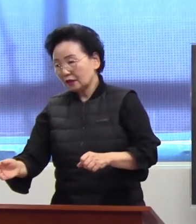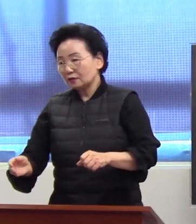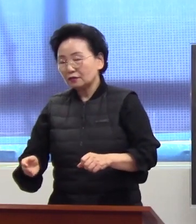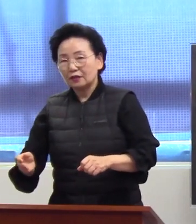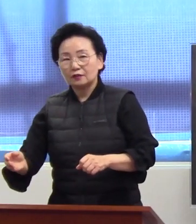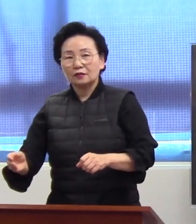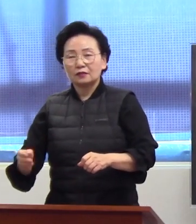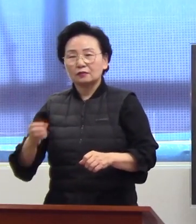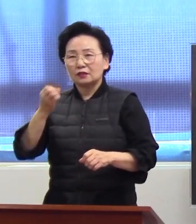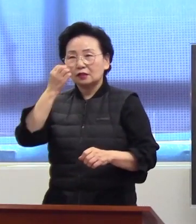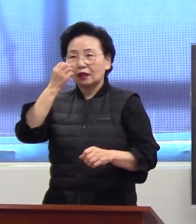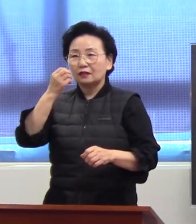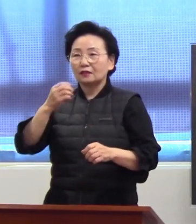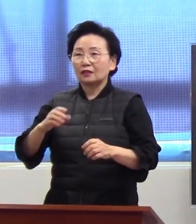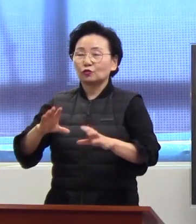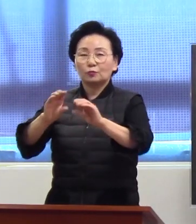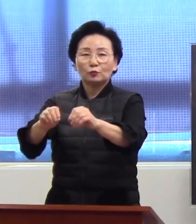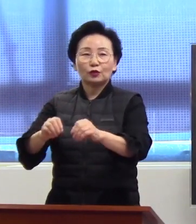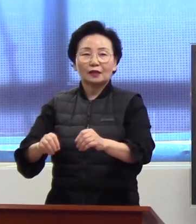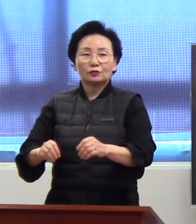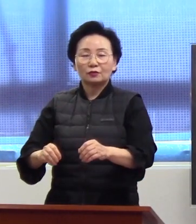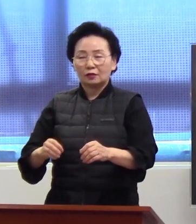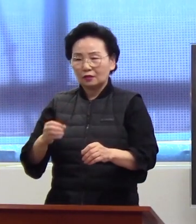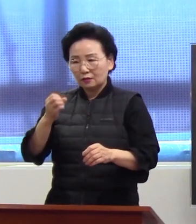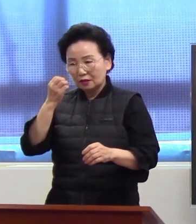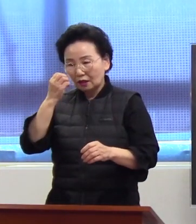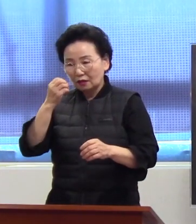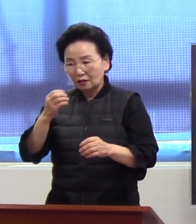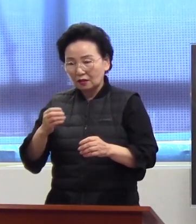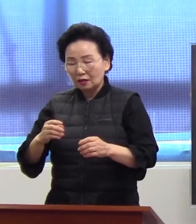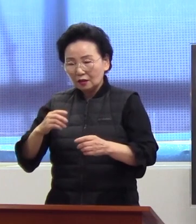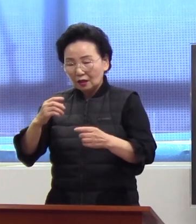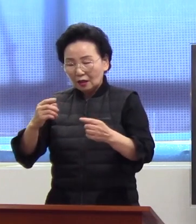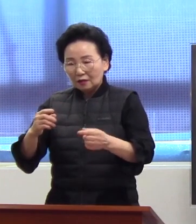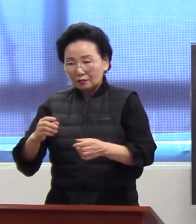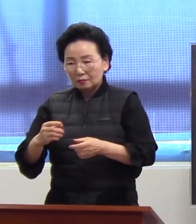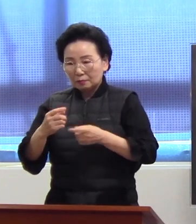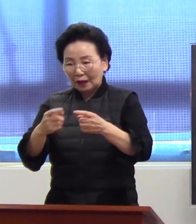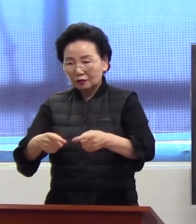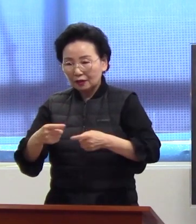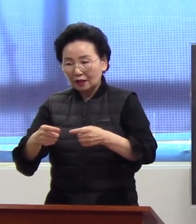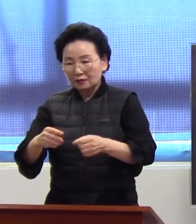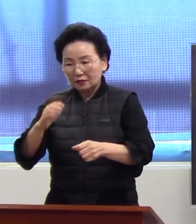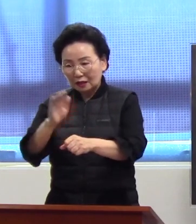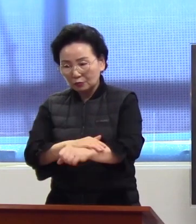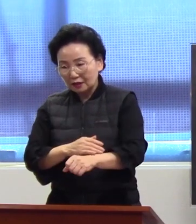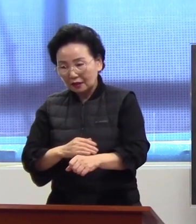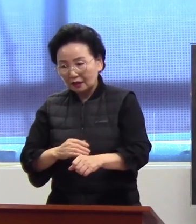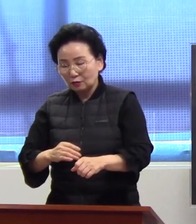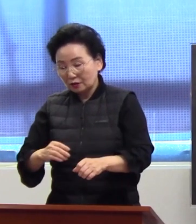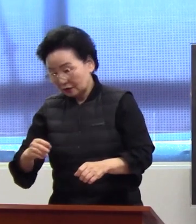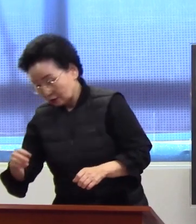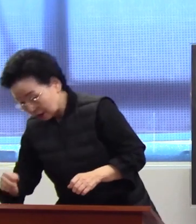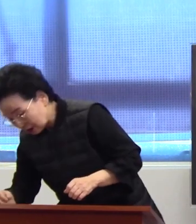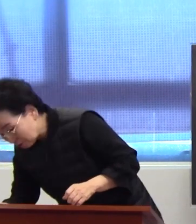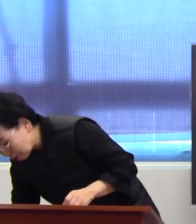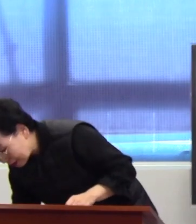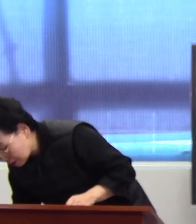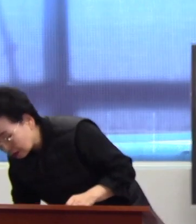가는 거예요. 그래서 이상하다 그래가지고 멈춰가지고 이상하다. 바퀴가 잘못됐나 하고 이렇게 살펴봤어.